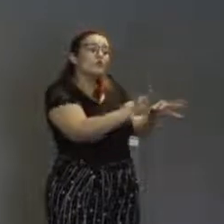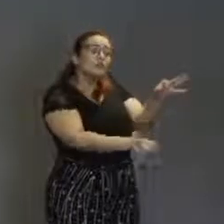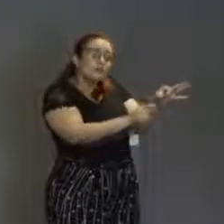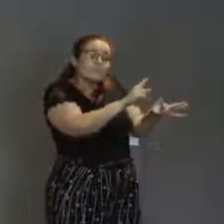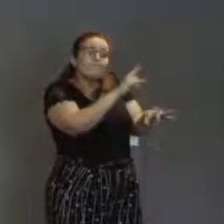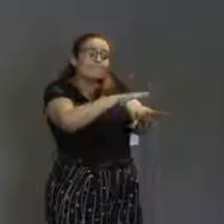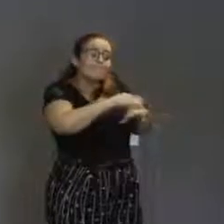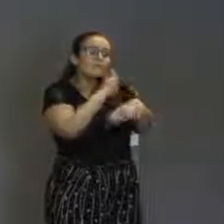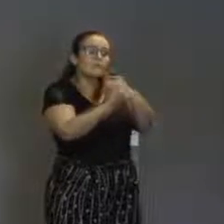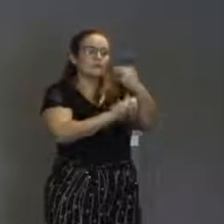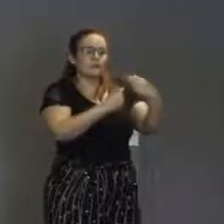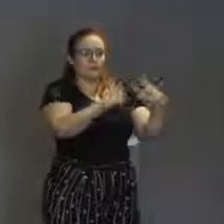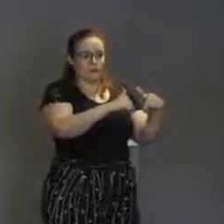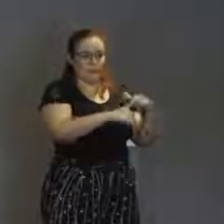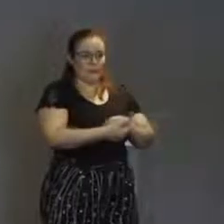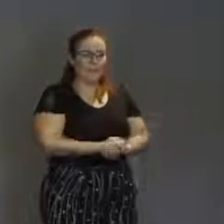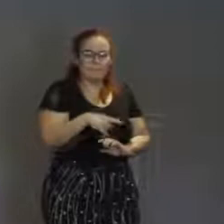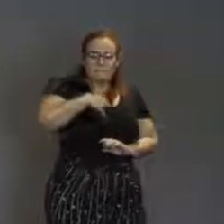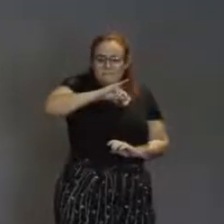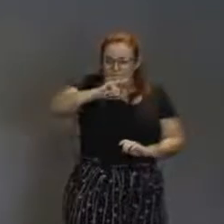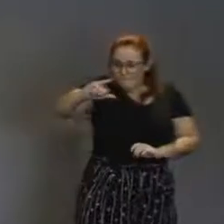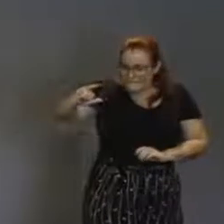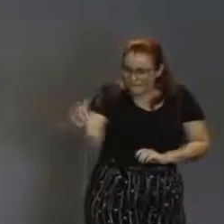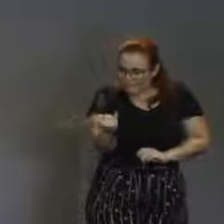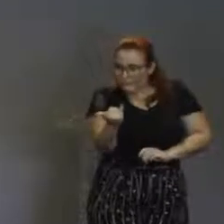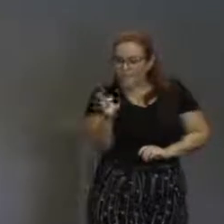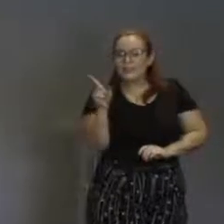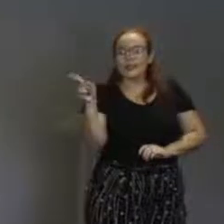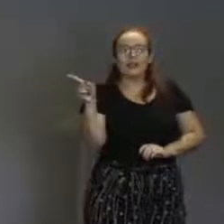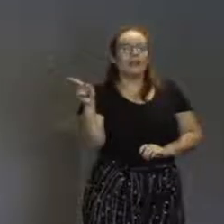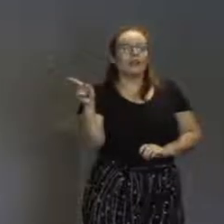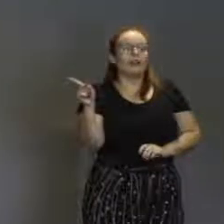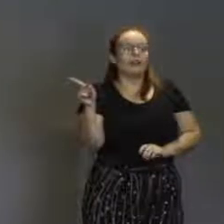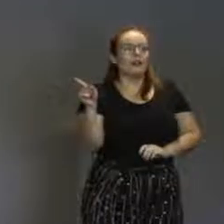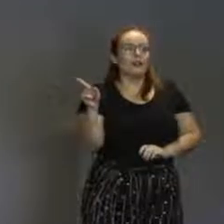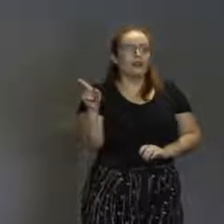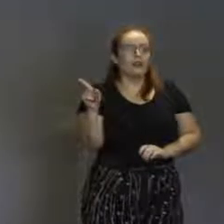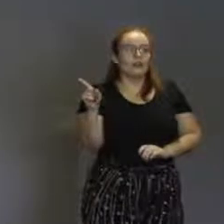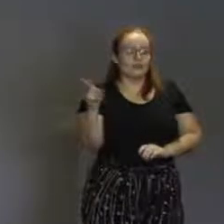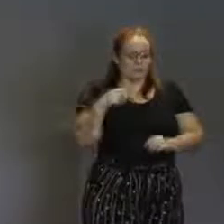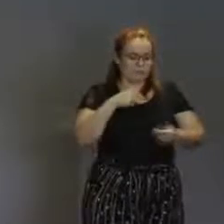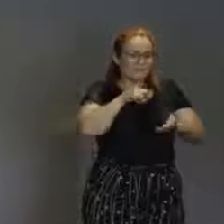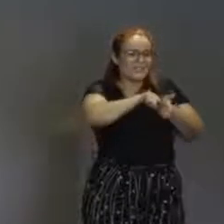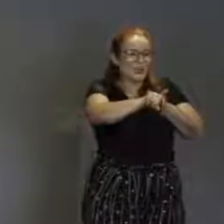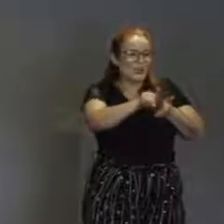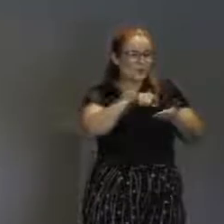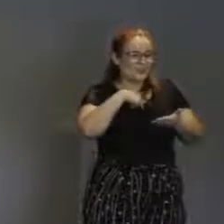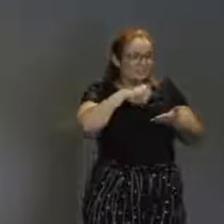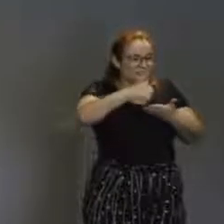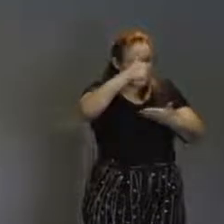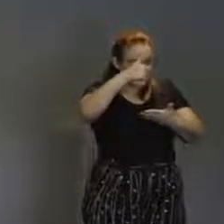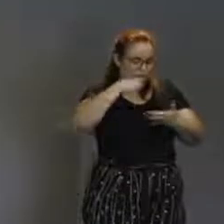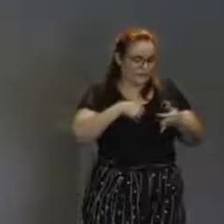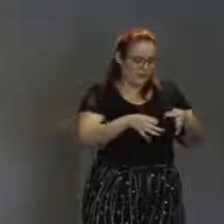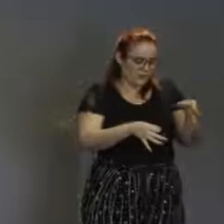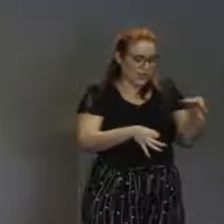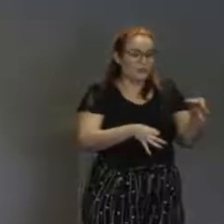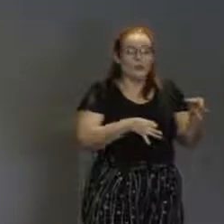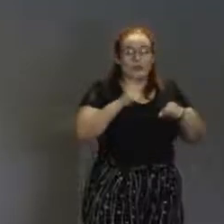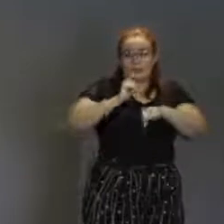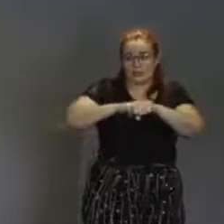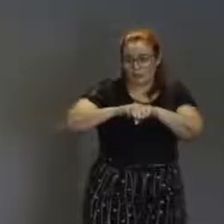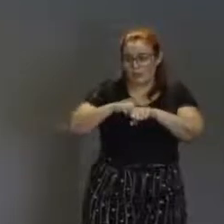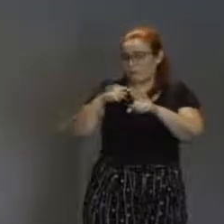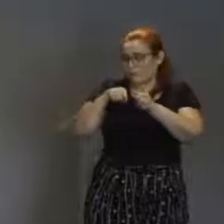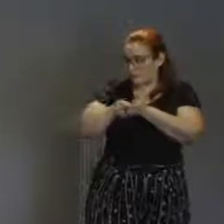isso. Eu vou pegar o gancho e vou já atender a primeira pergunta. Então, estou diluindo o tempo de perguntas